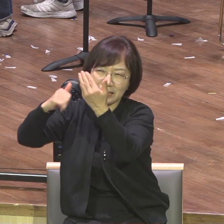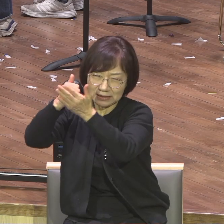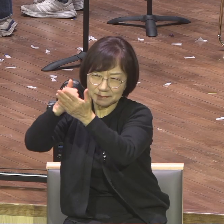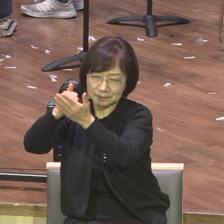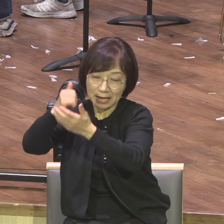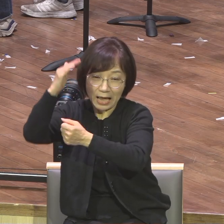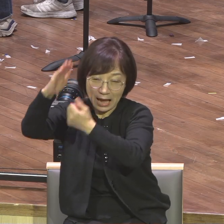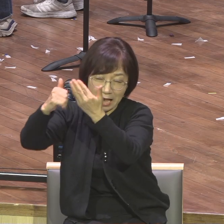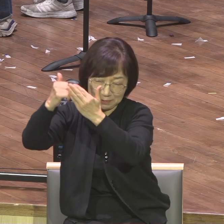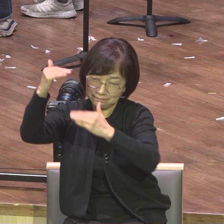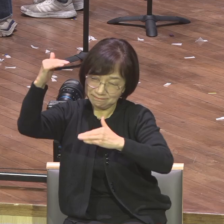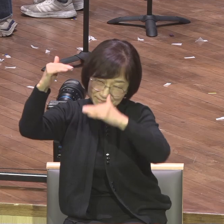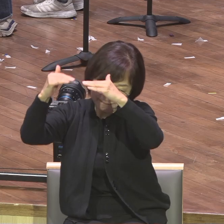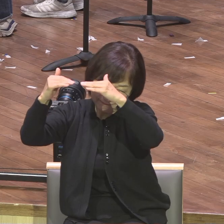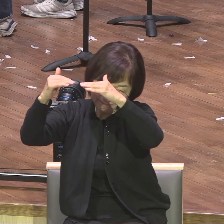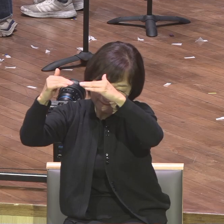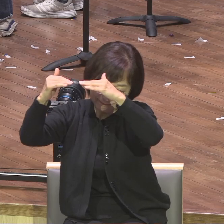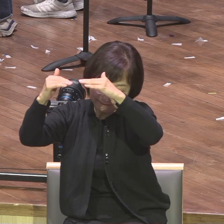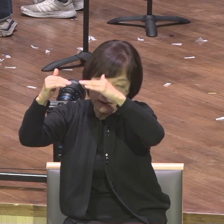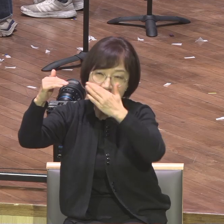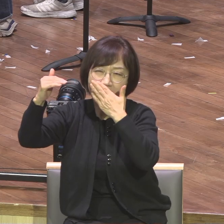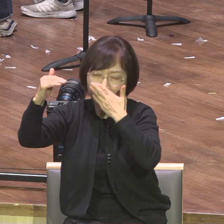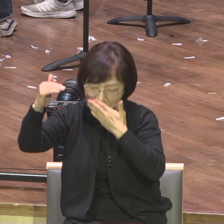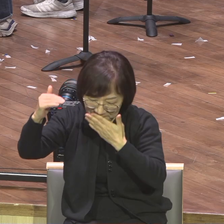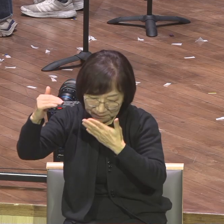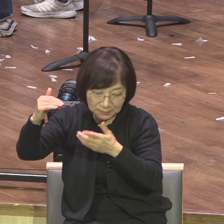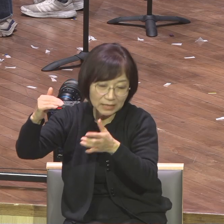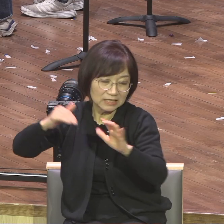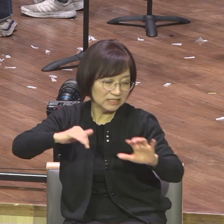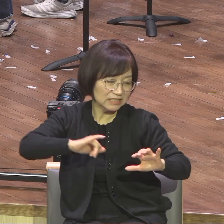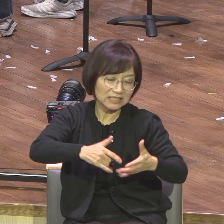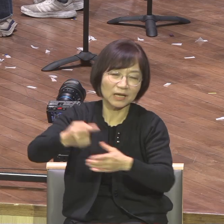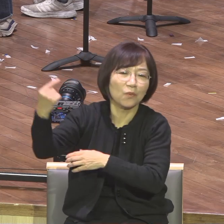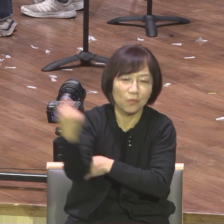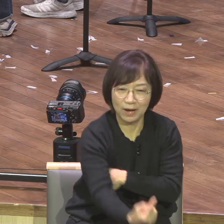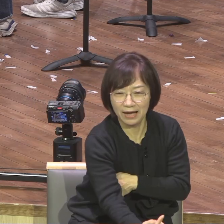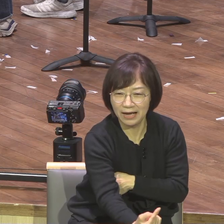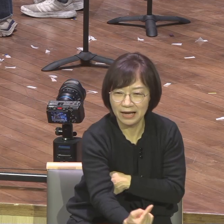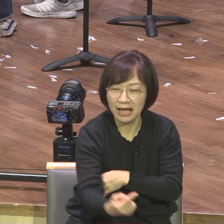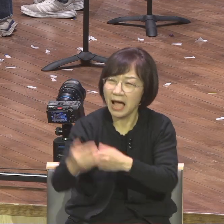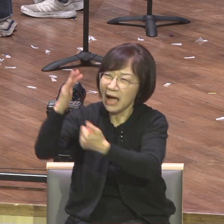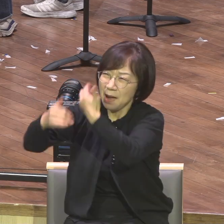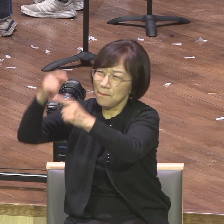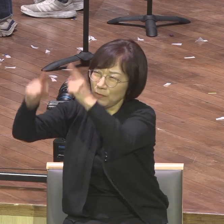거예요. 하나님 자신을 우리를 대신해서